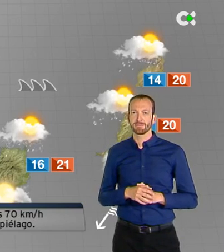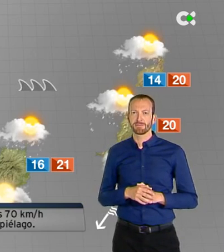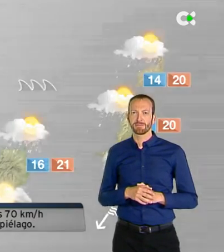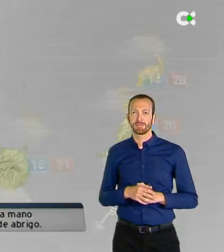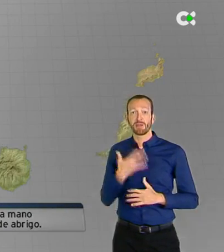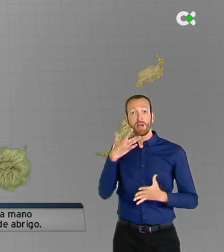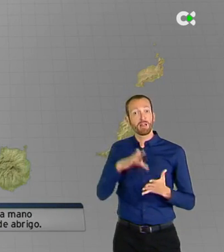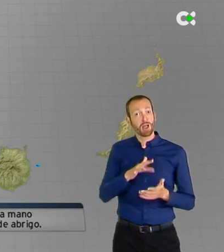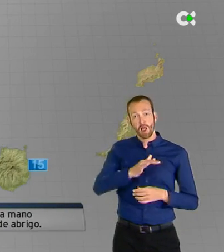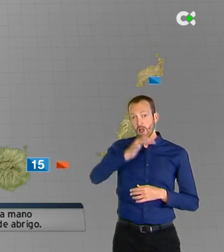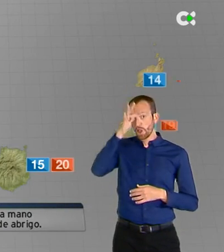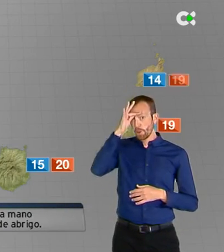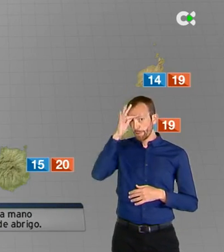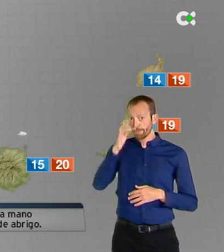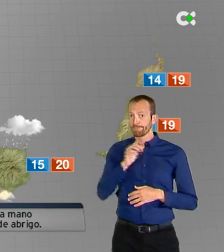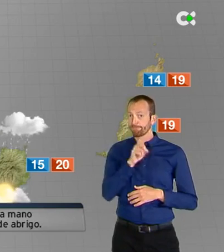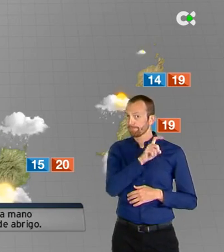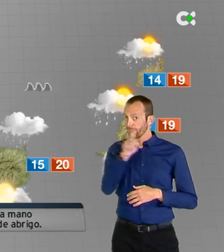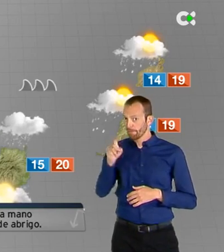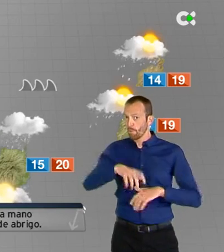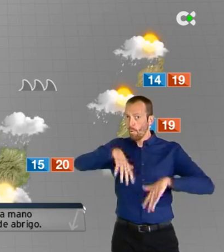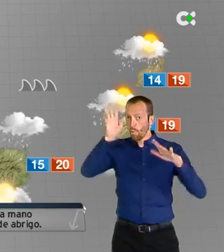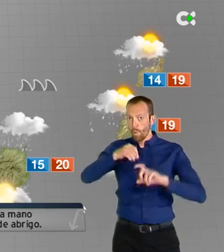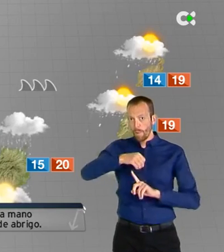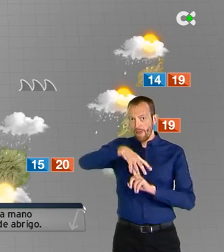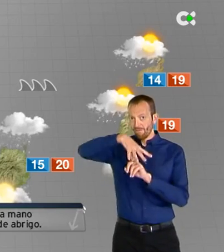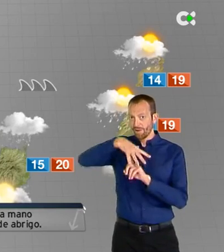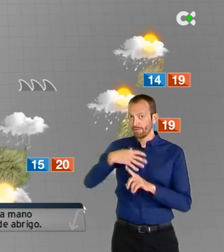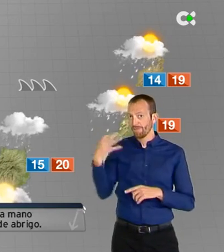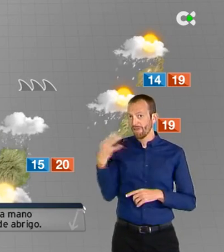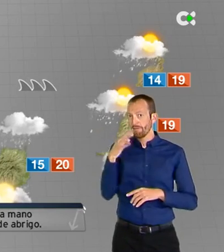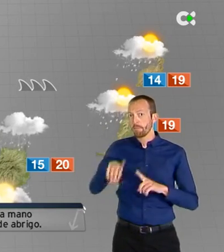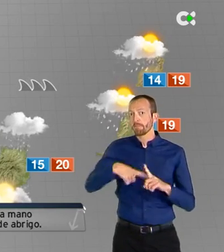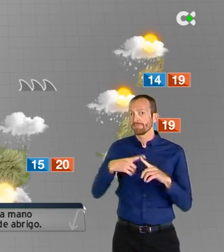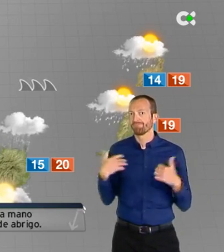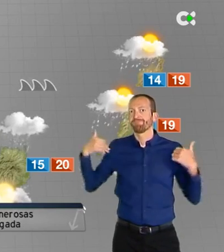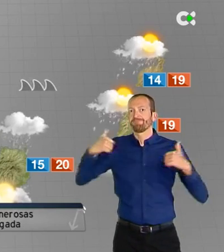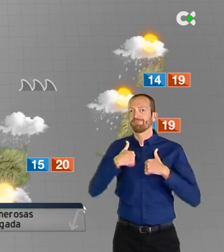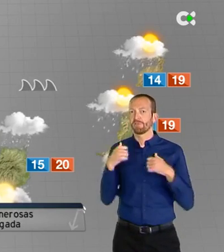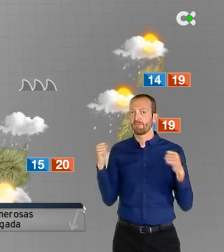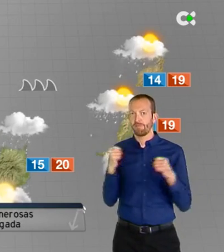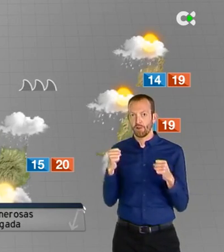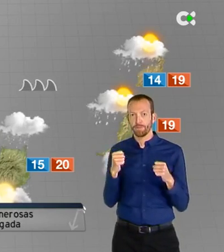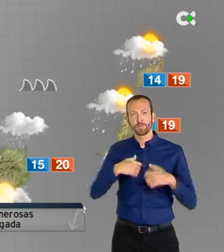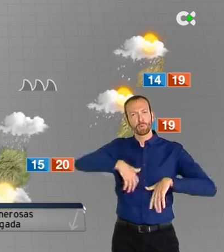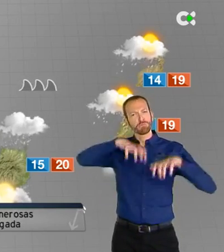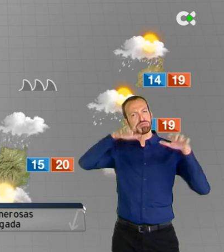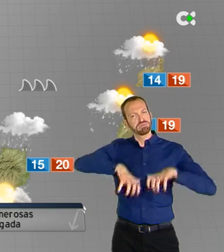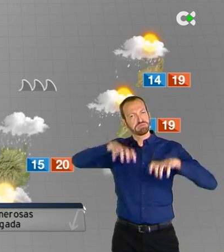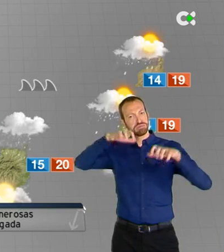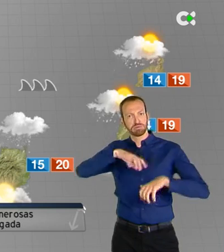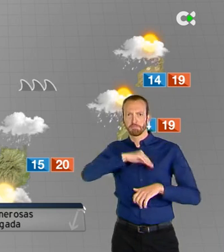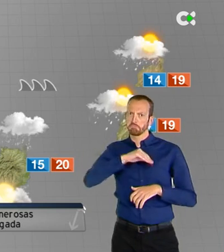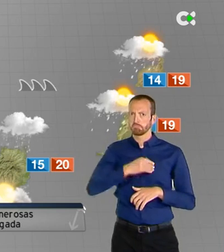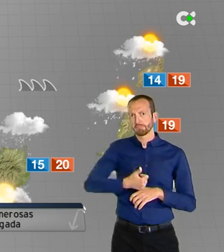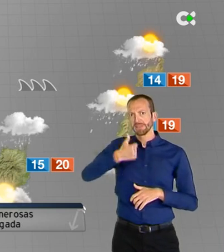El domingo conviene tener a mano el paraguas y alguna prenda de abrigo. Las precipitaciones más generosas